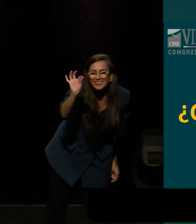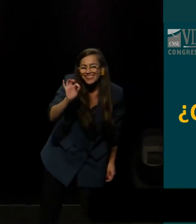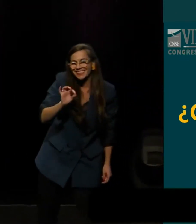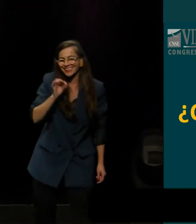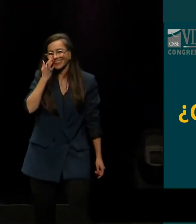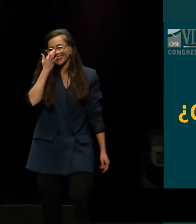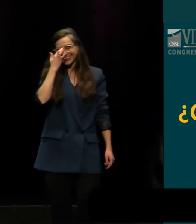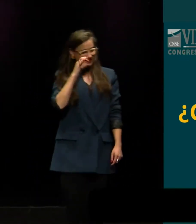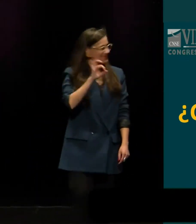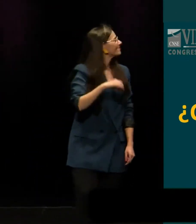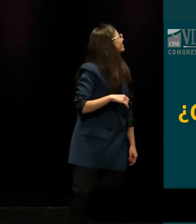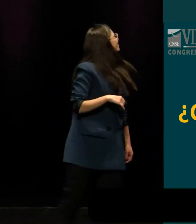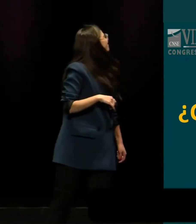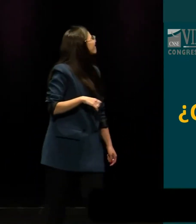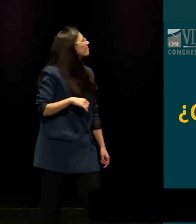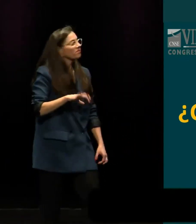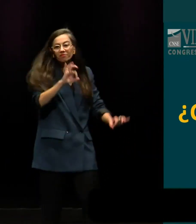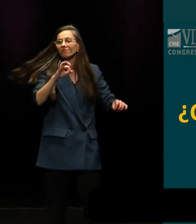¿Bien?